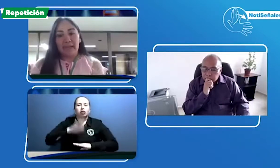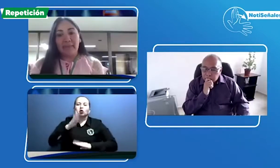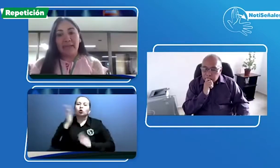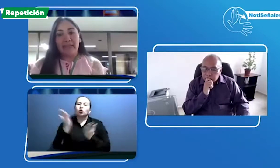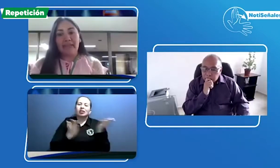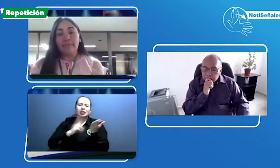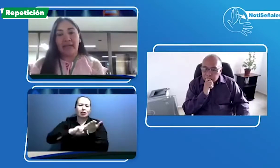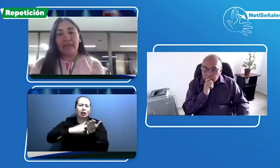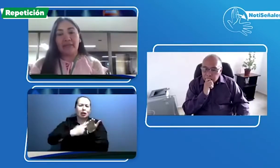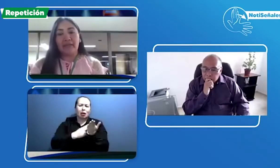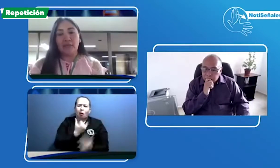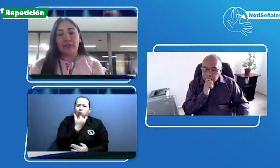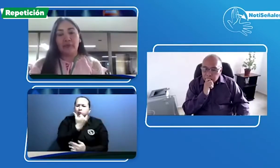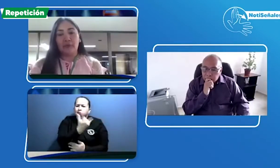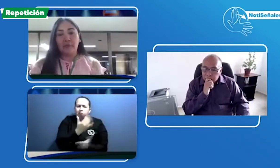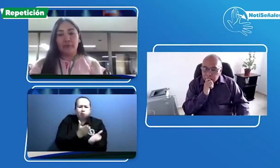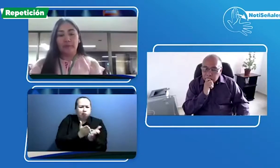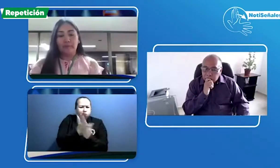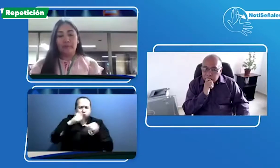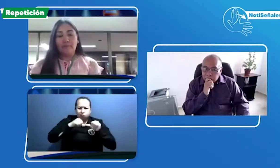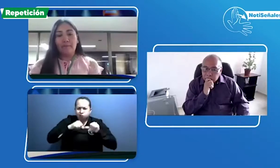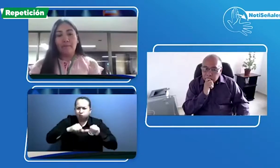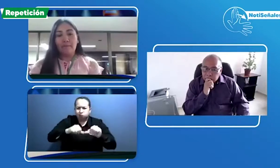permanente para nuestra población.